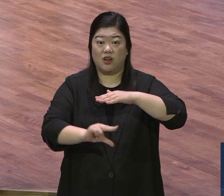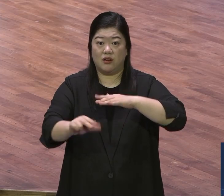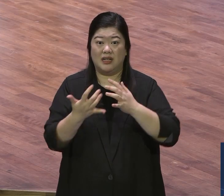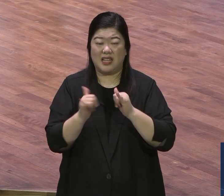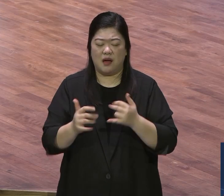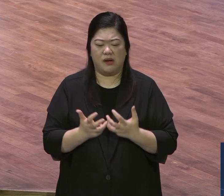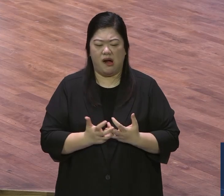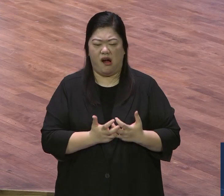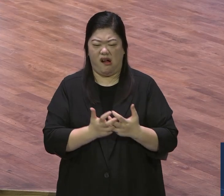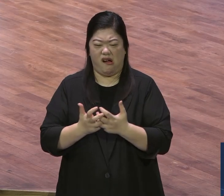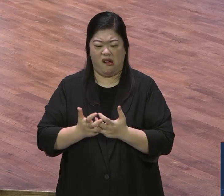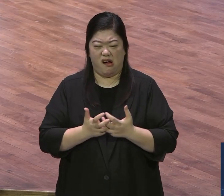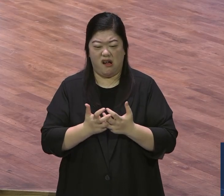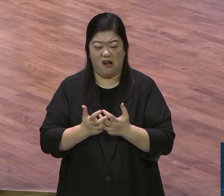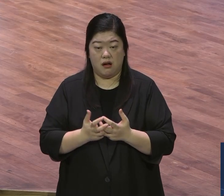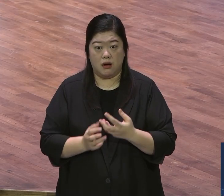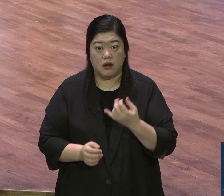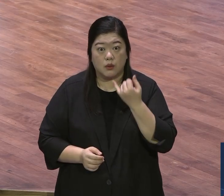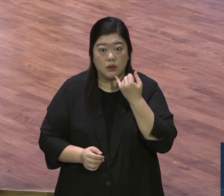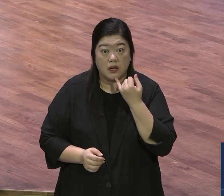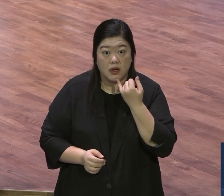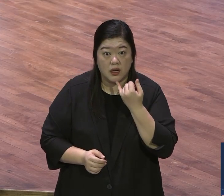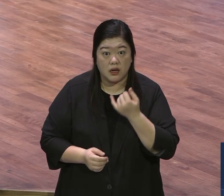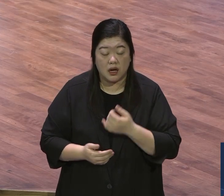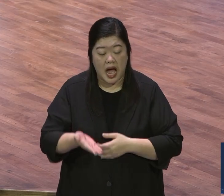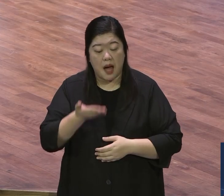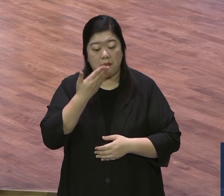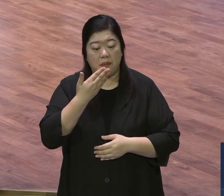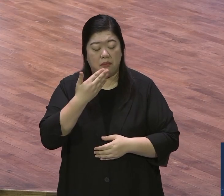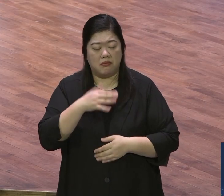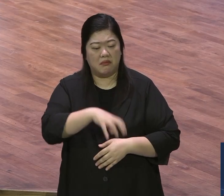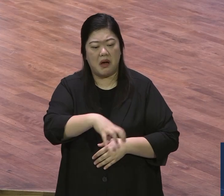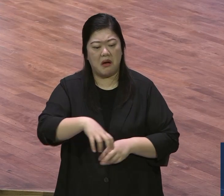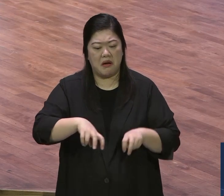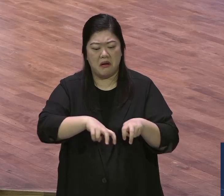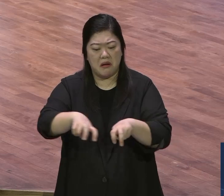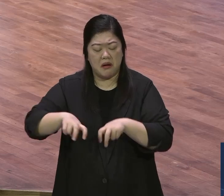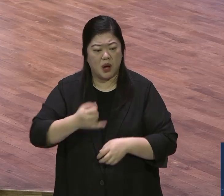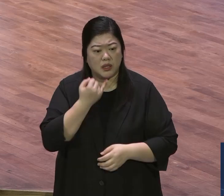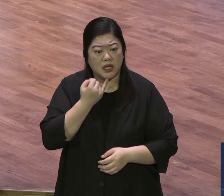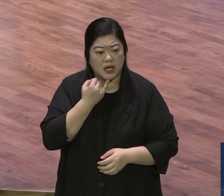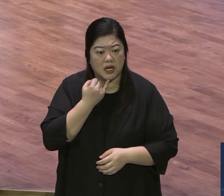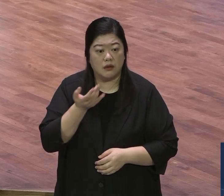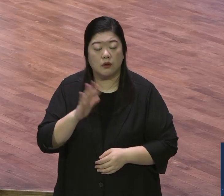콩나물 싸려서 가도 괜찮고 교회는 떨어져 안 돼 그렇습니까